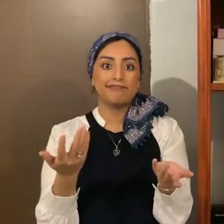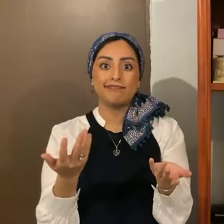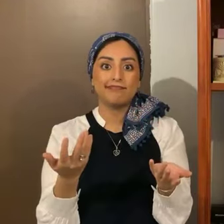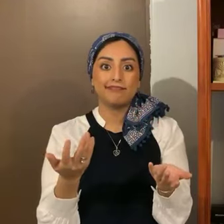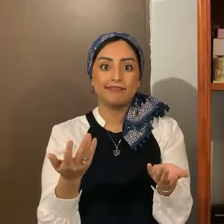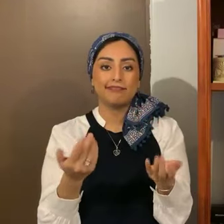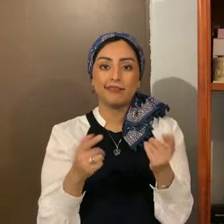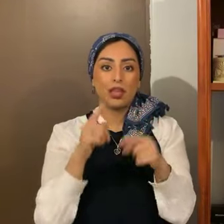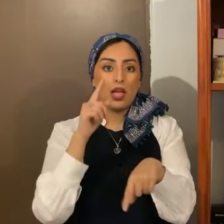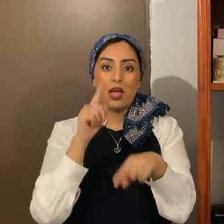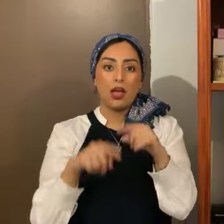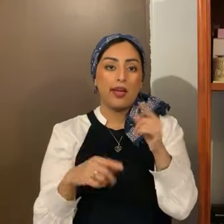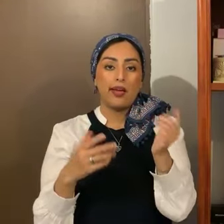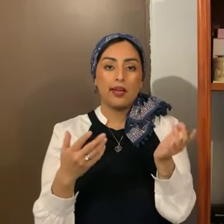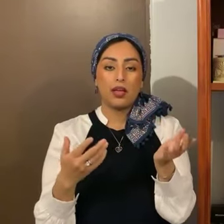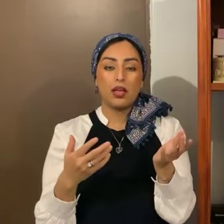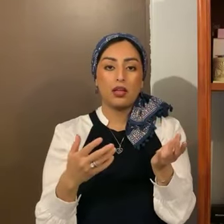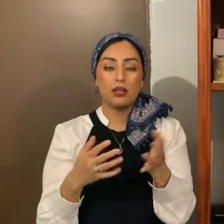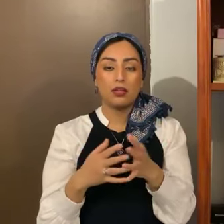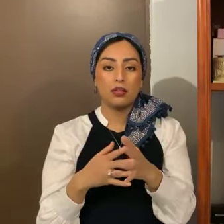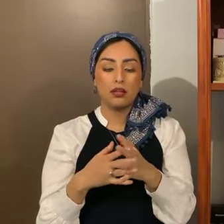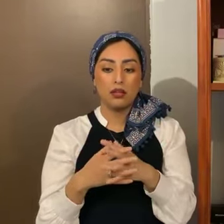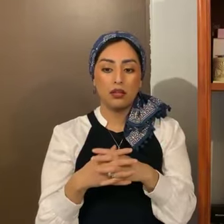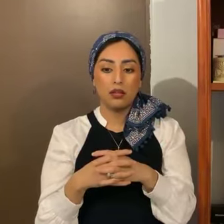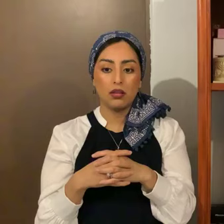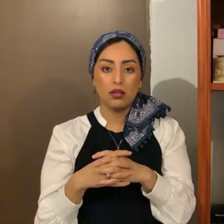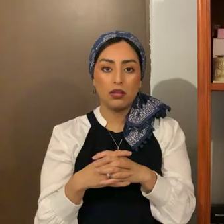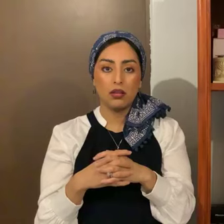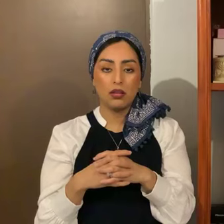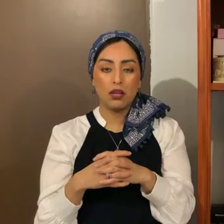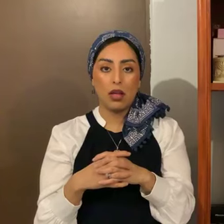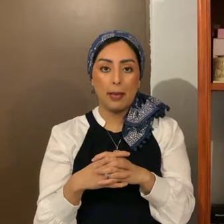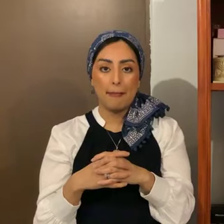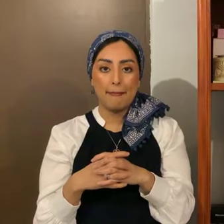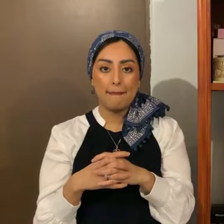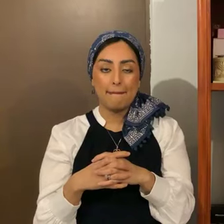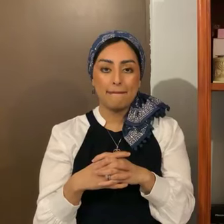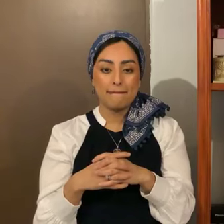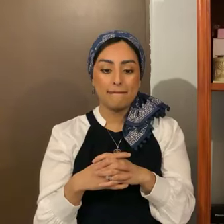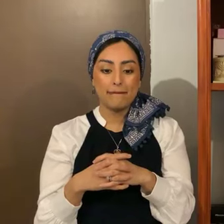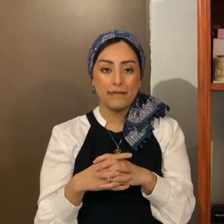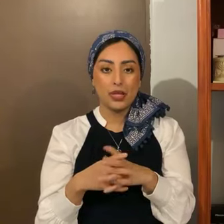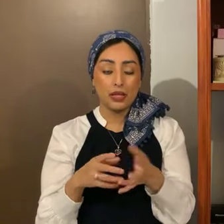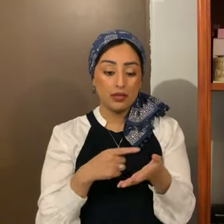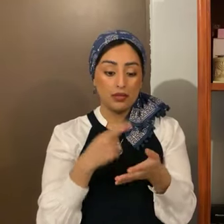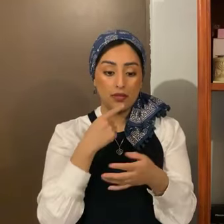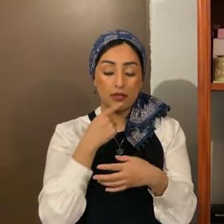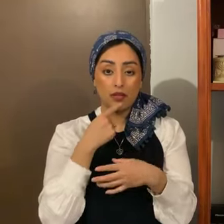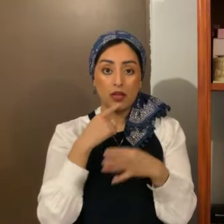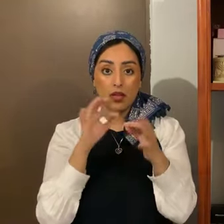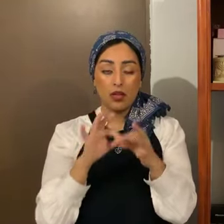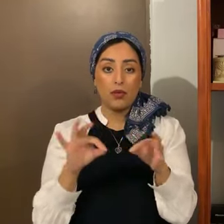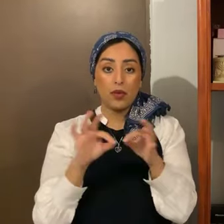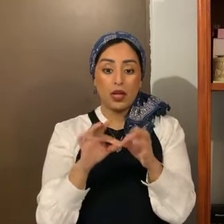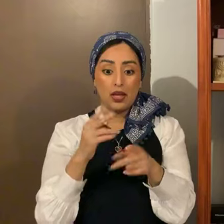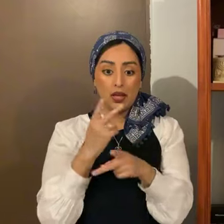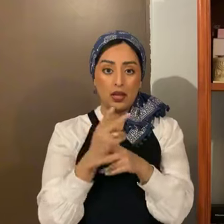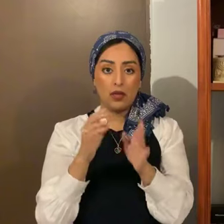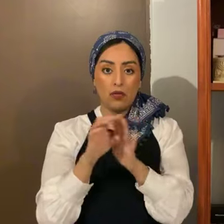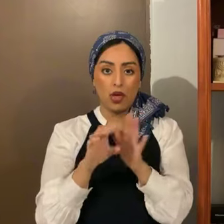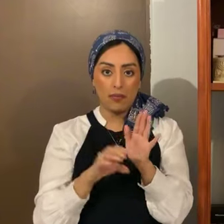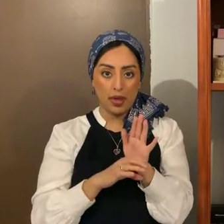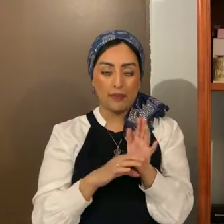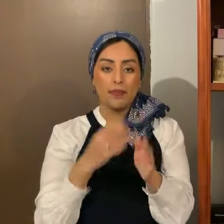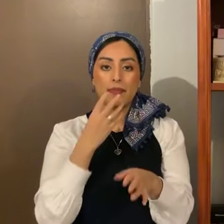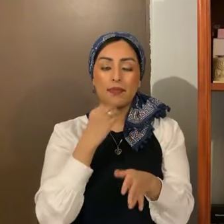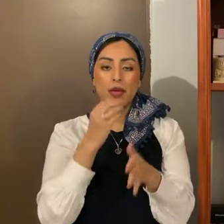nombres incircuncisos, que por cierto ya están en el mismo infierno. Porque dice que el que no guarda sus mandamientos, pues ¿cómo?